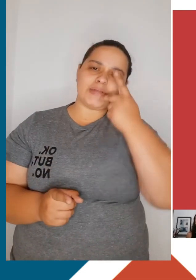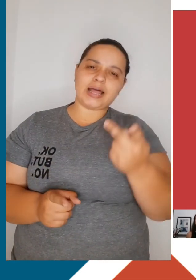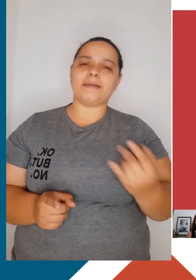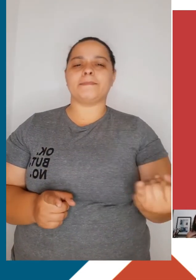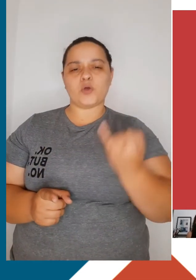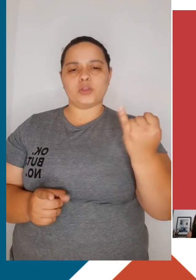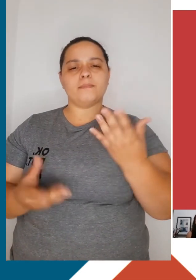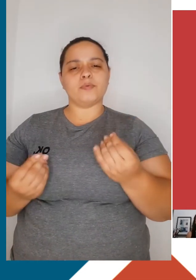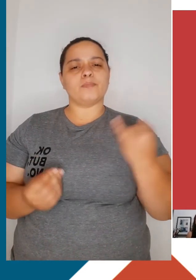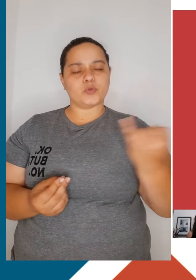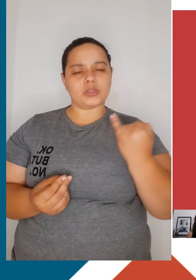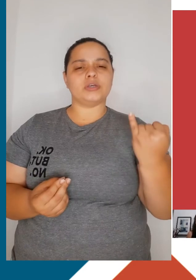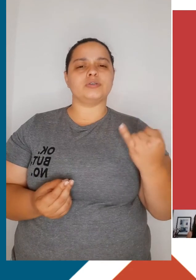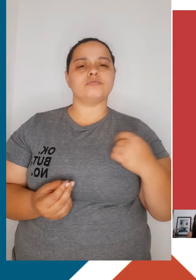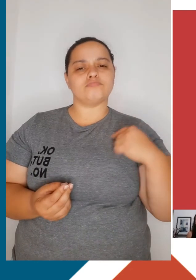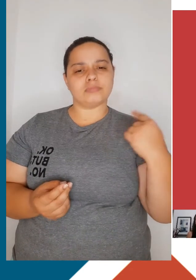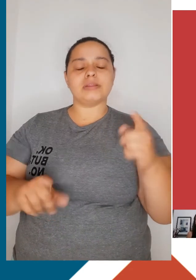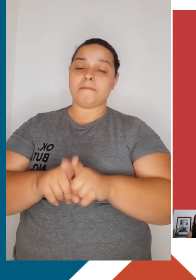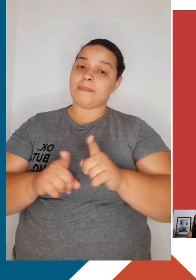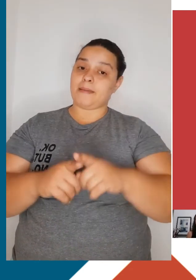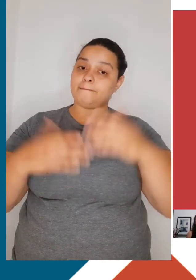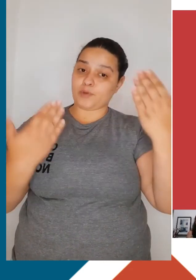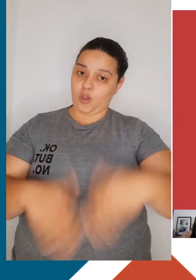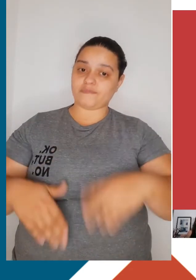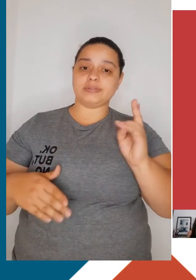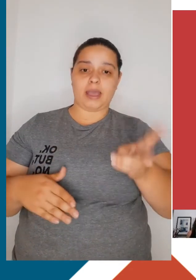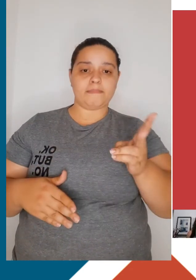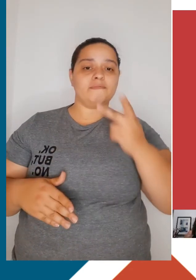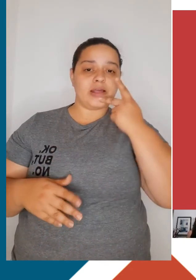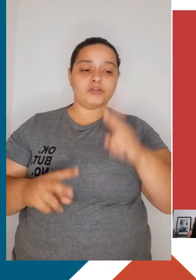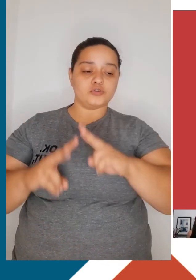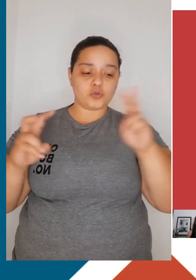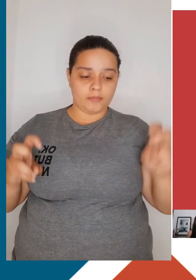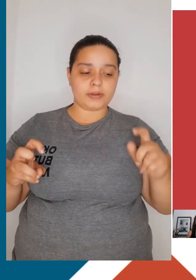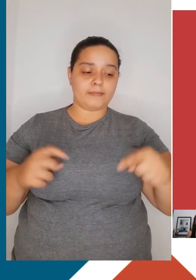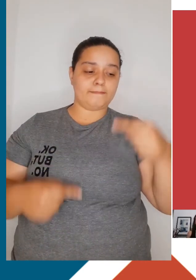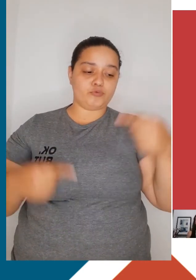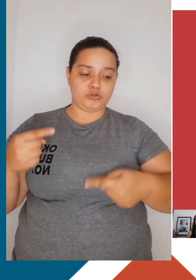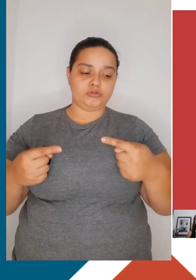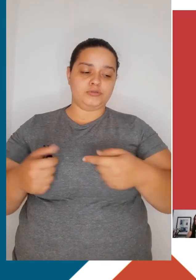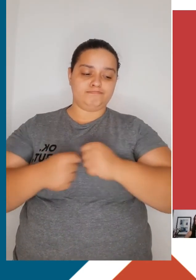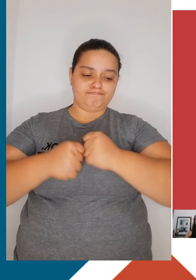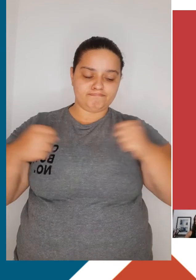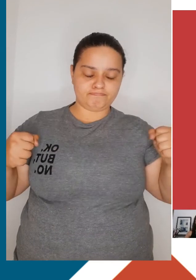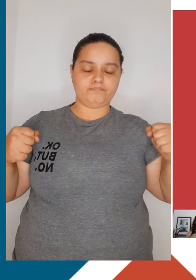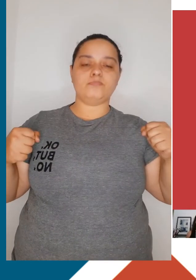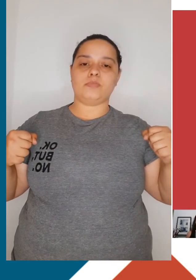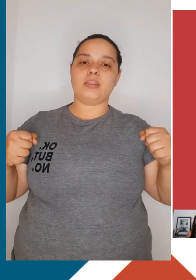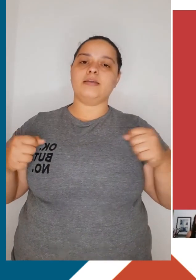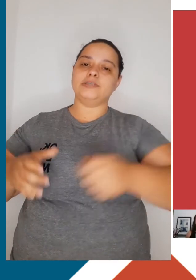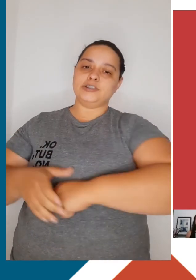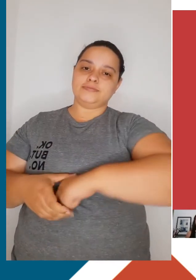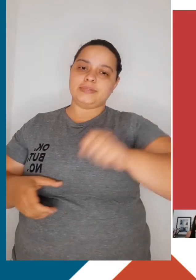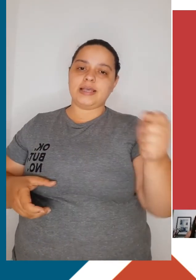comentado, é importante, muito importante de se saber e também cai bastante nas provas, é então a política expansionista napoleônica, né? A gente está falando